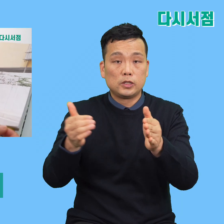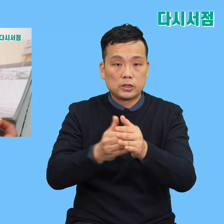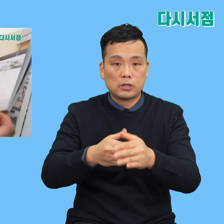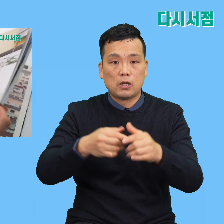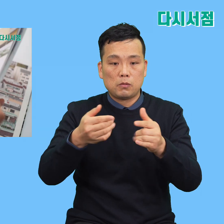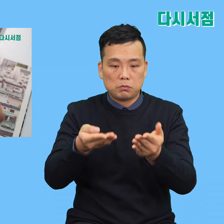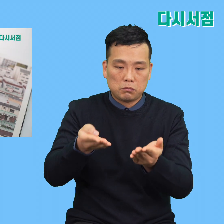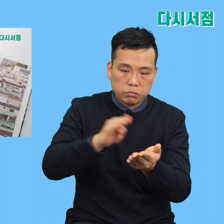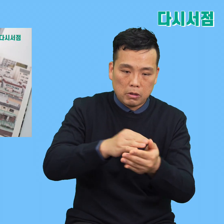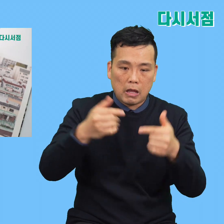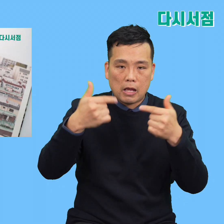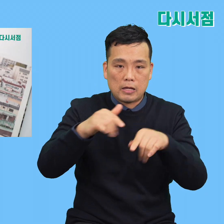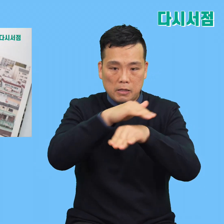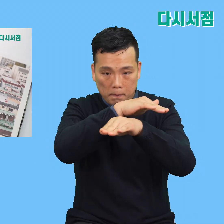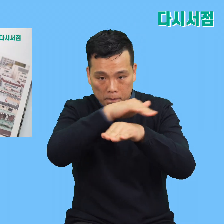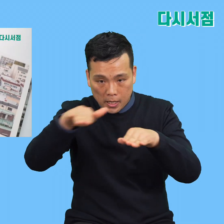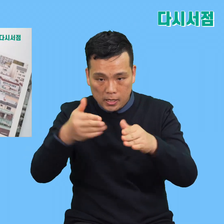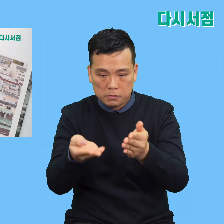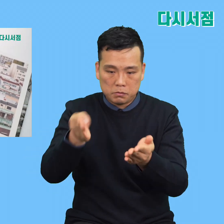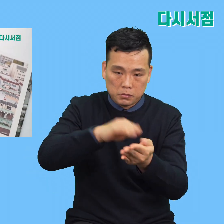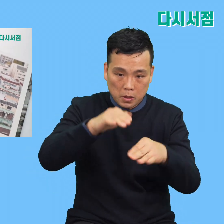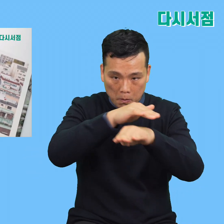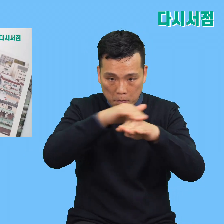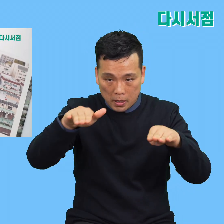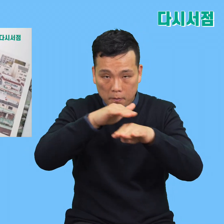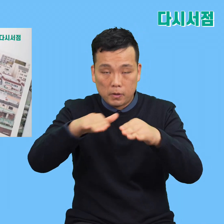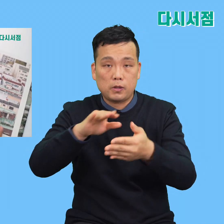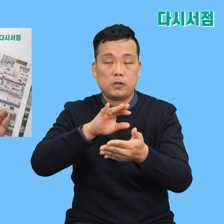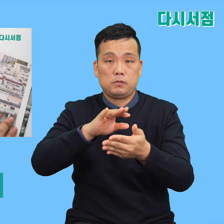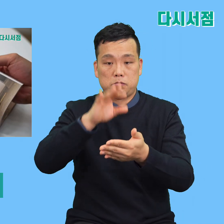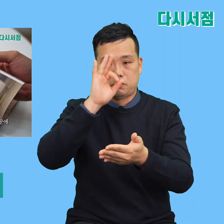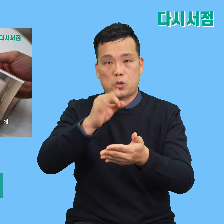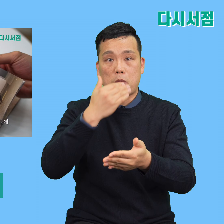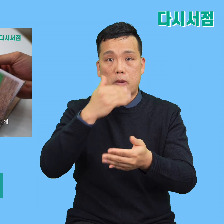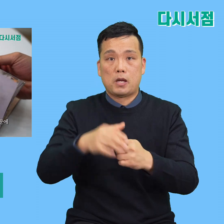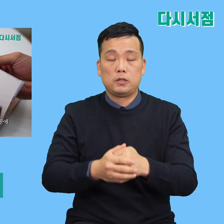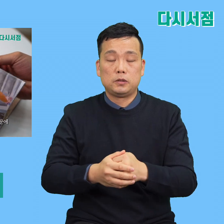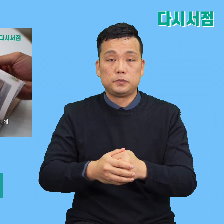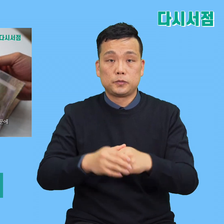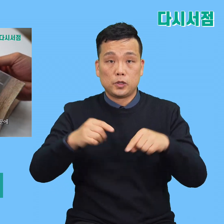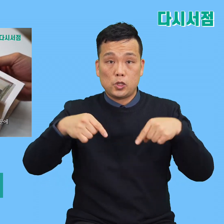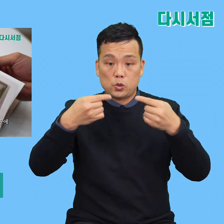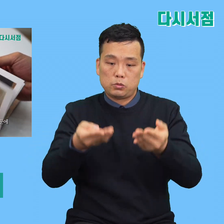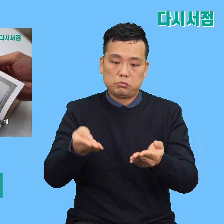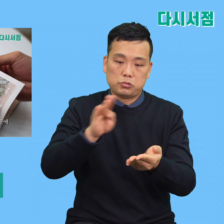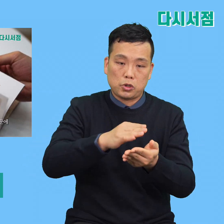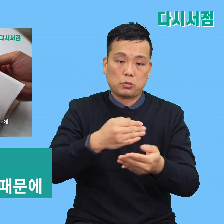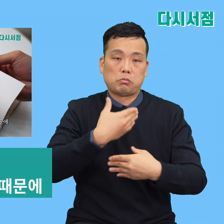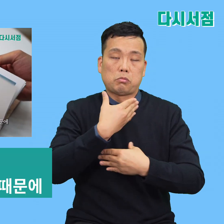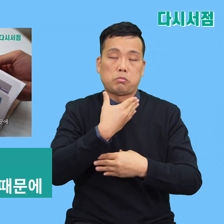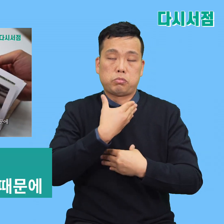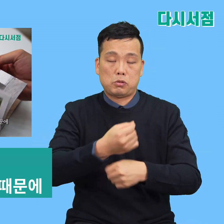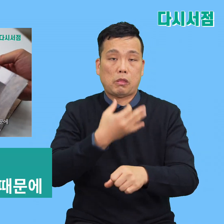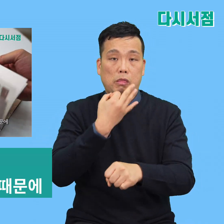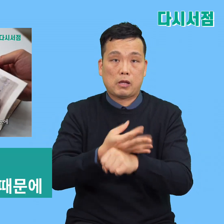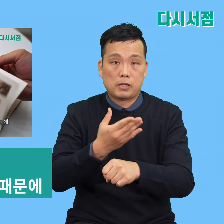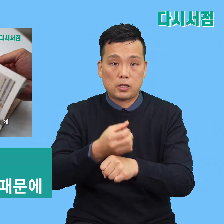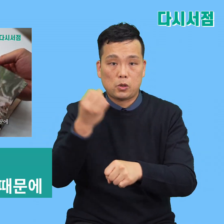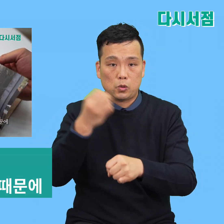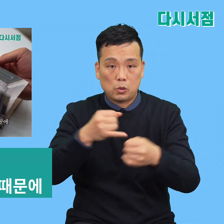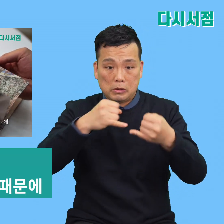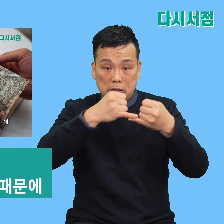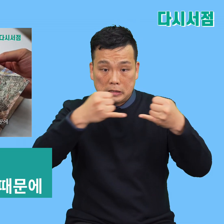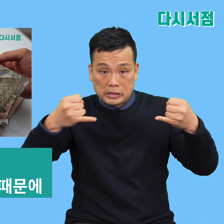펼쳐도 책이 180도로 활짝 펼쳐집니다. 종이를 넘기기도 쉽고 재본한